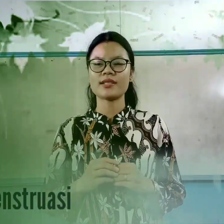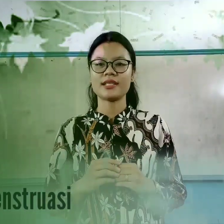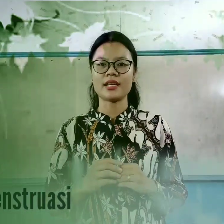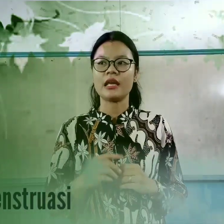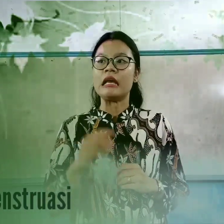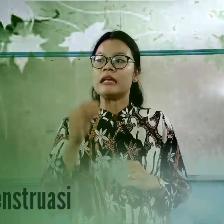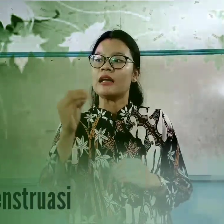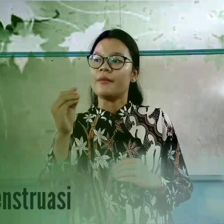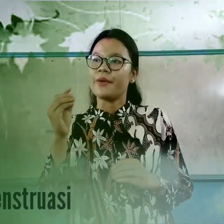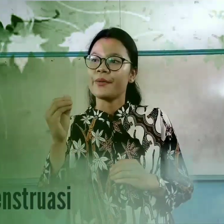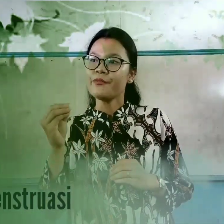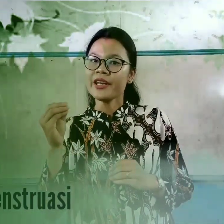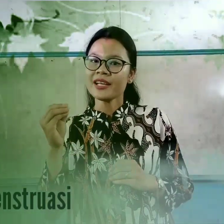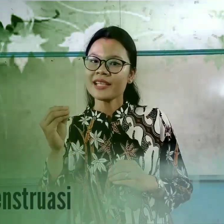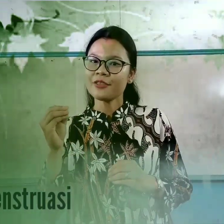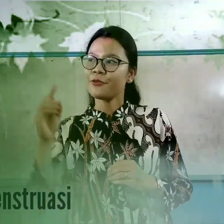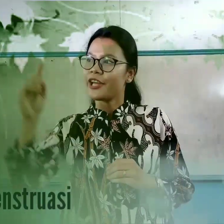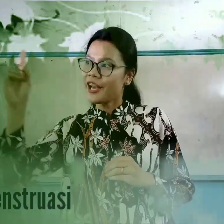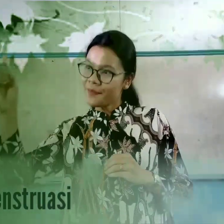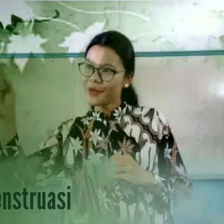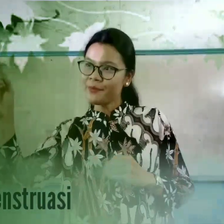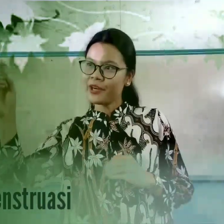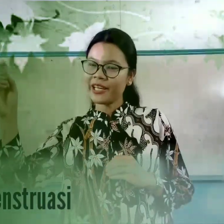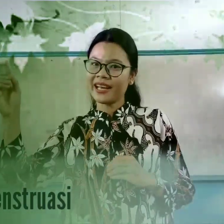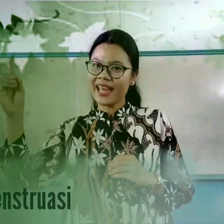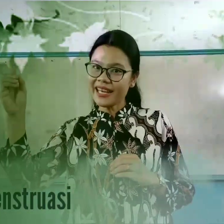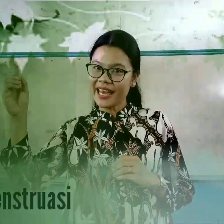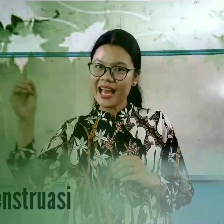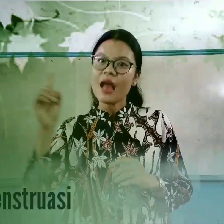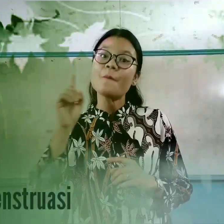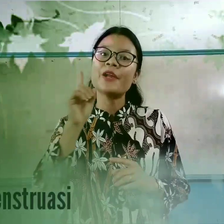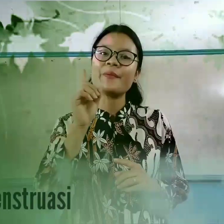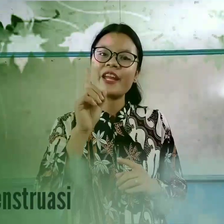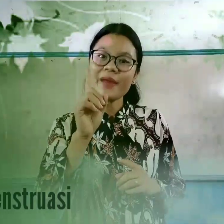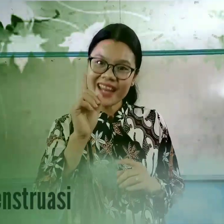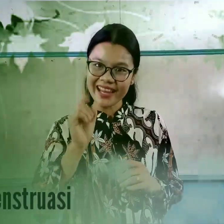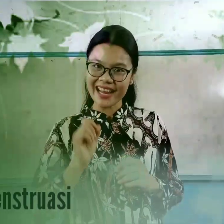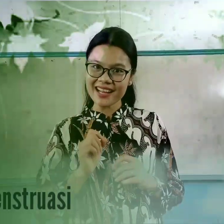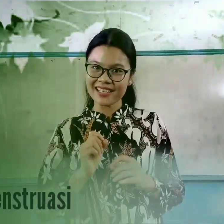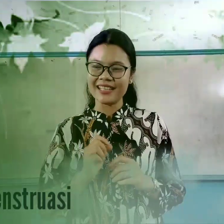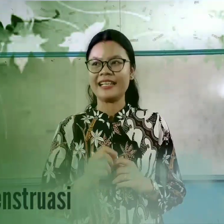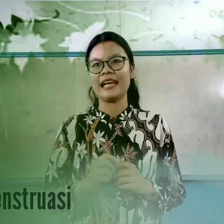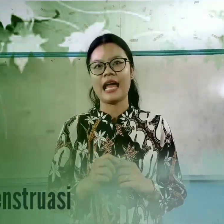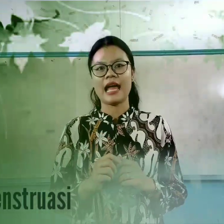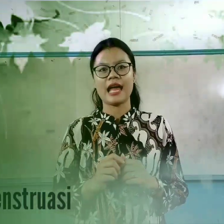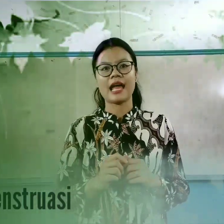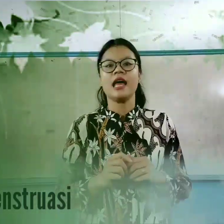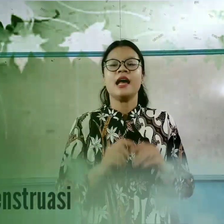menstruasi. Perempuan yang satu dengan perempuan yang lainnya berbeda-beda ya nak. Nah,